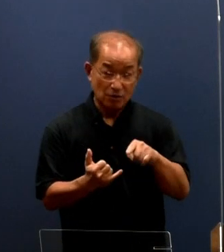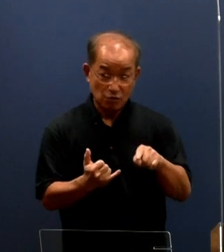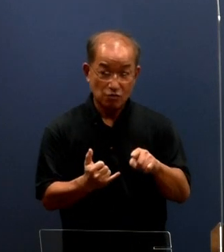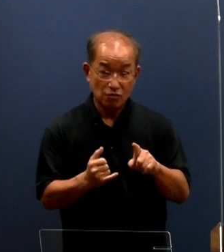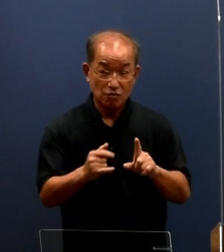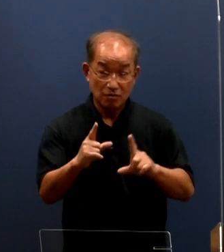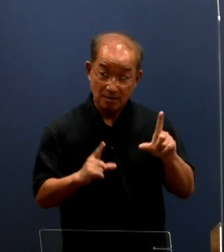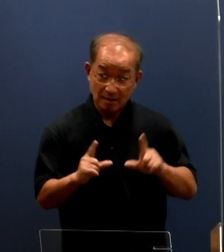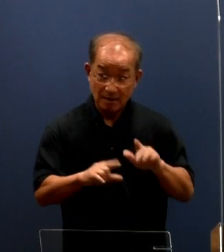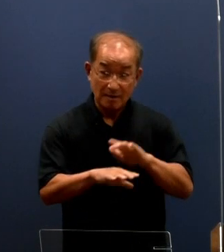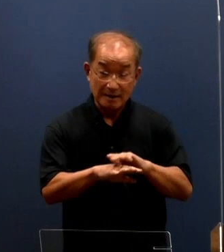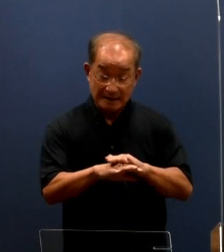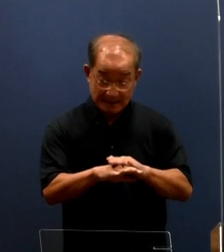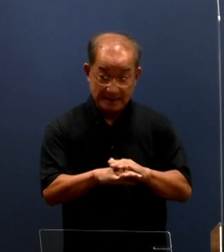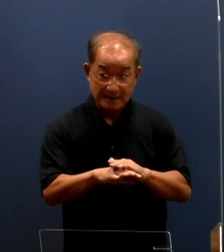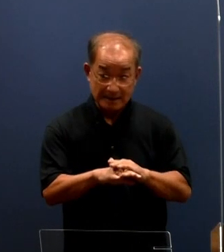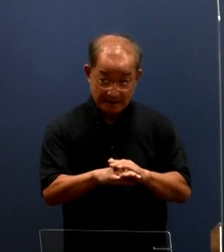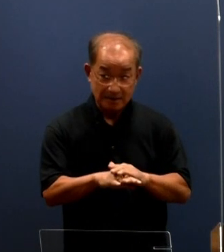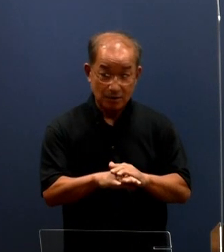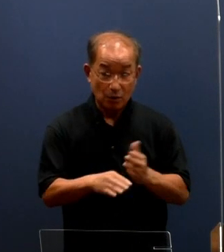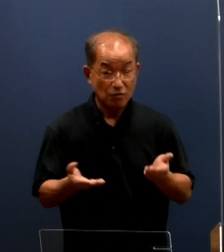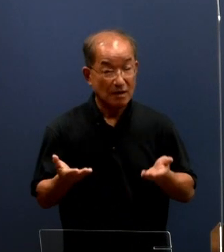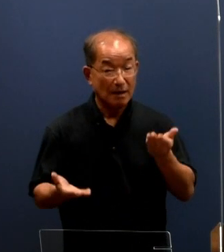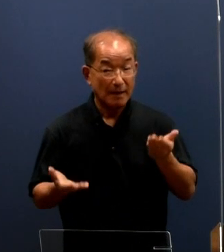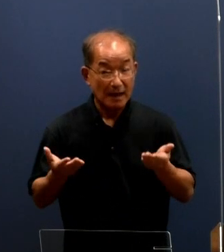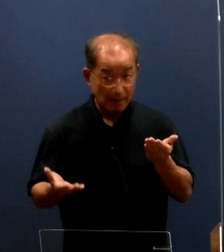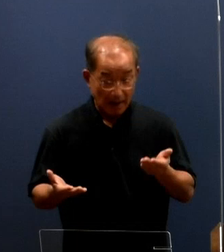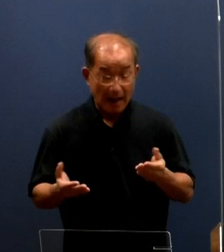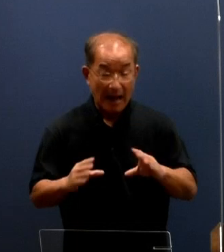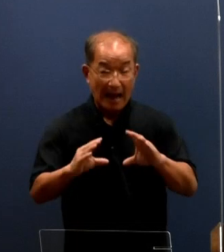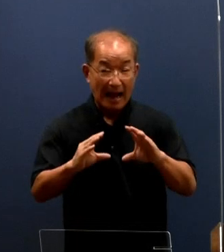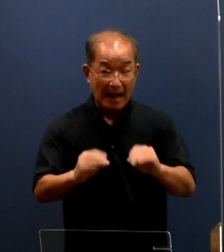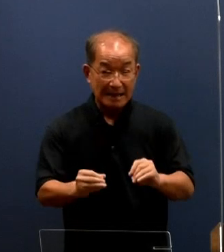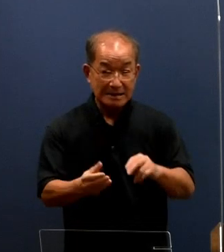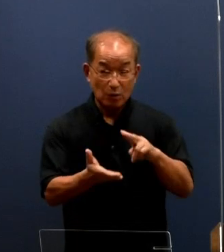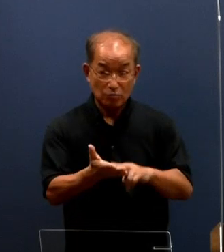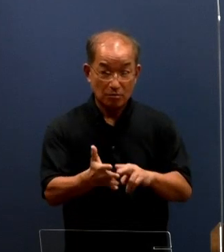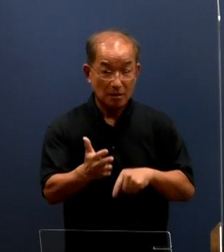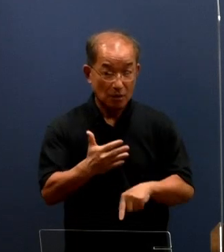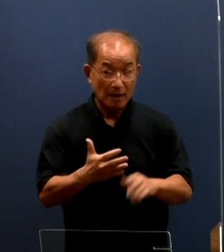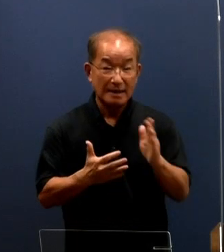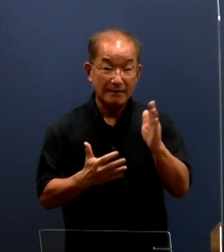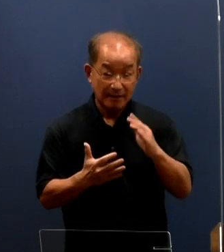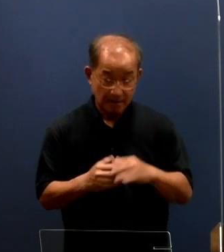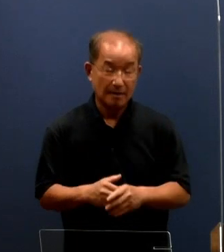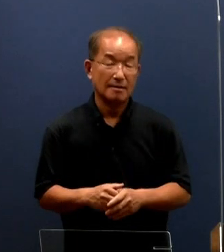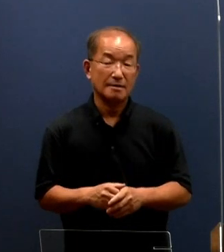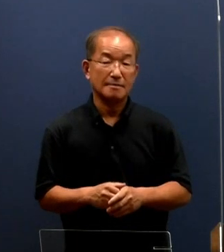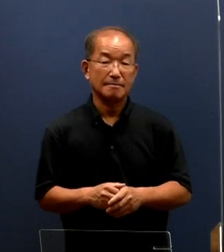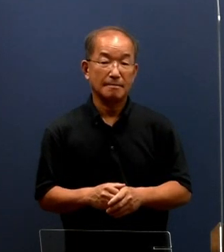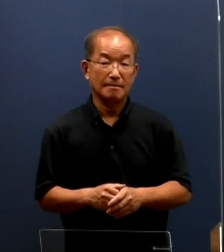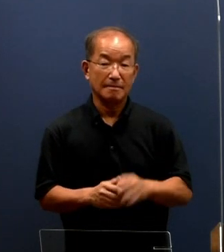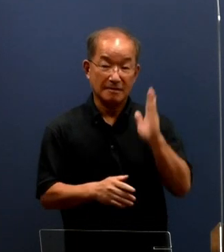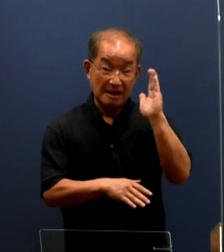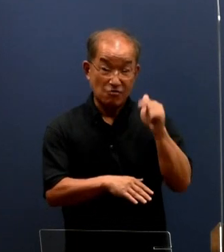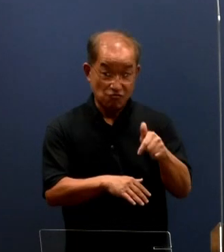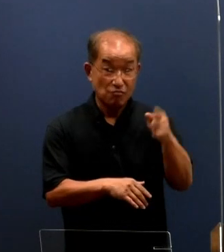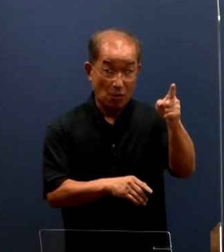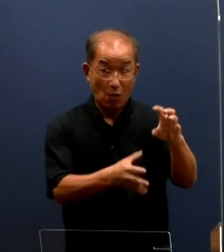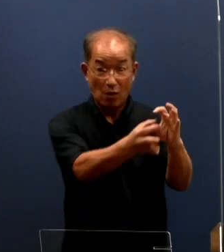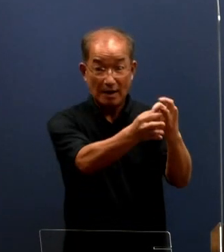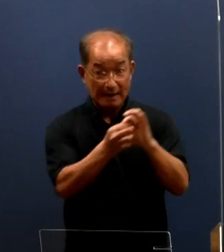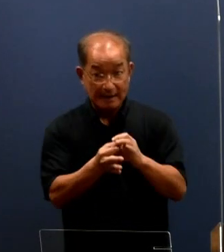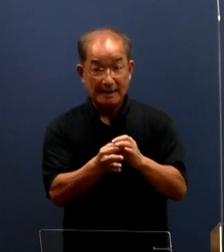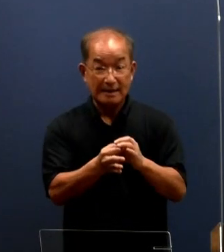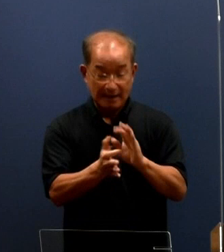まあ、損廃を前提とせず、まあ、廃止を前提とせず、政府も入って、おそらくまあ